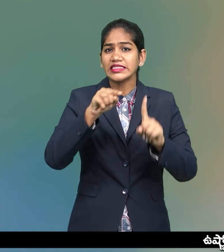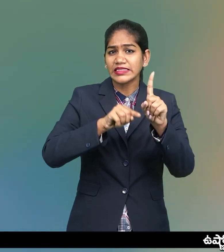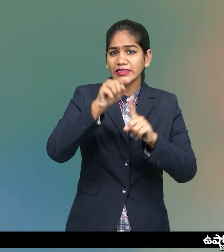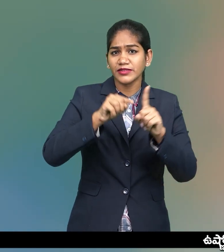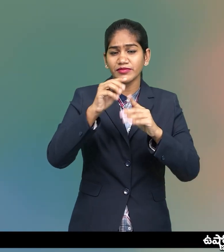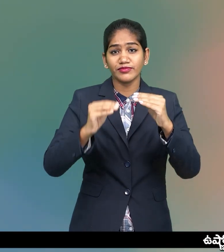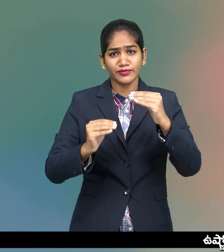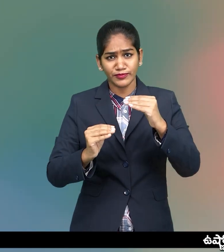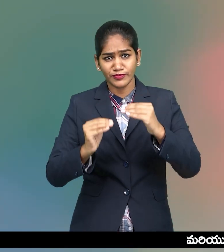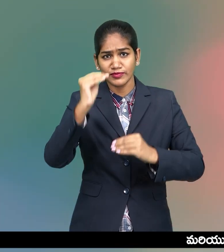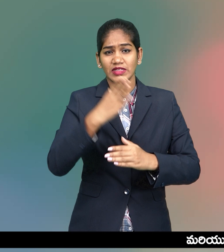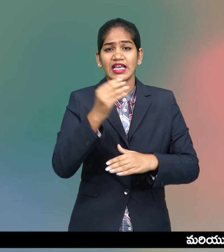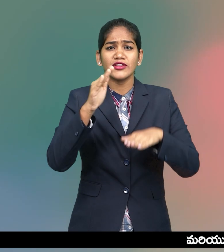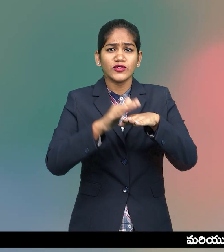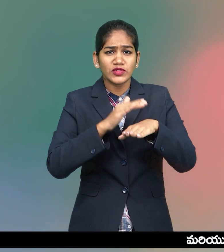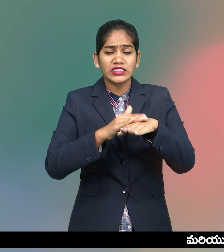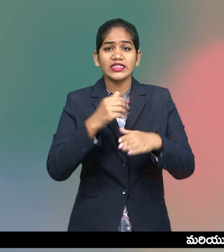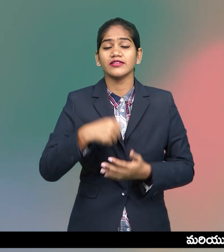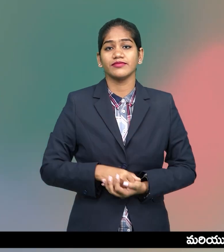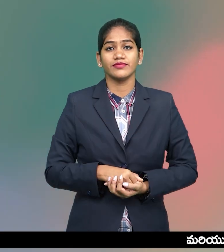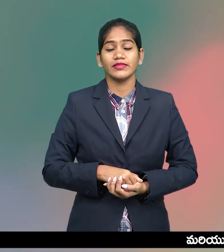ఉష్ణోగ్రత పెరుగుతుంది మరియు నెమ్మదిగా గరిష్ట రోజు